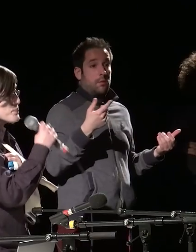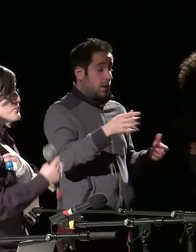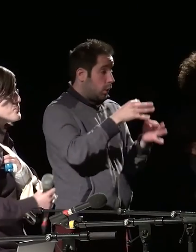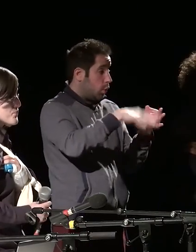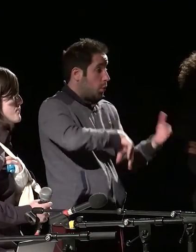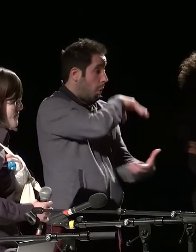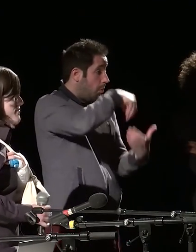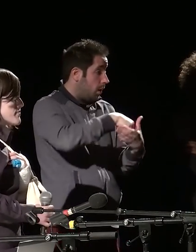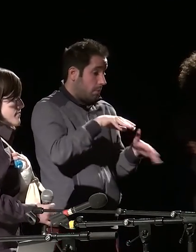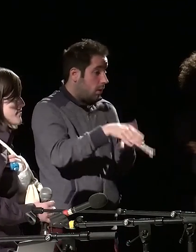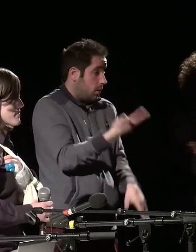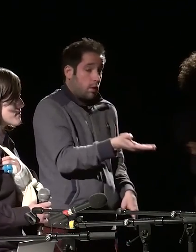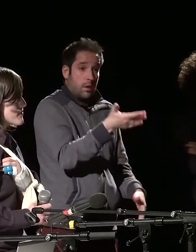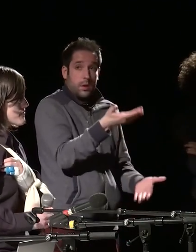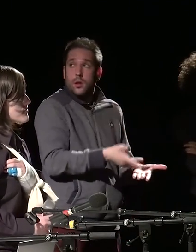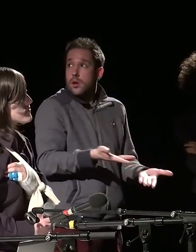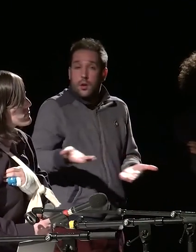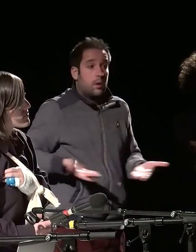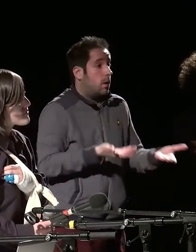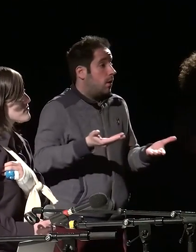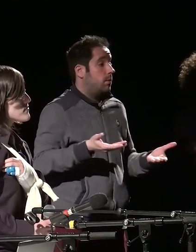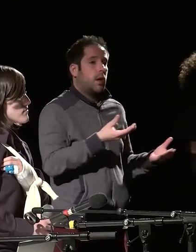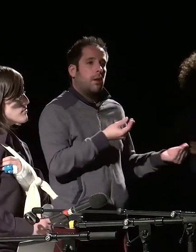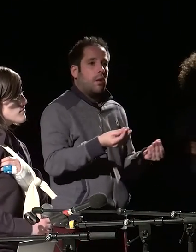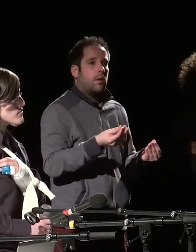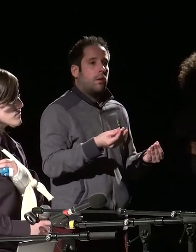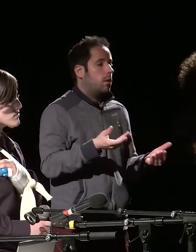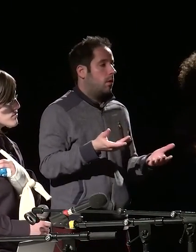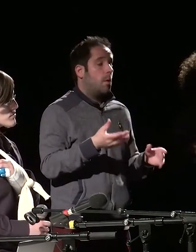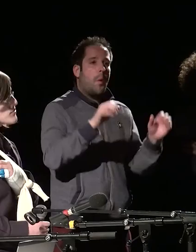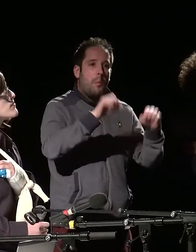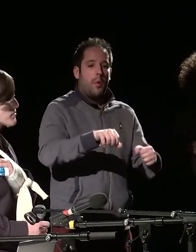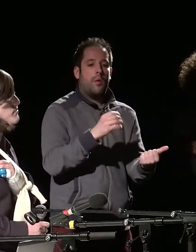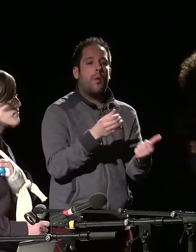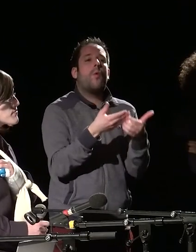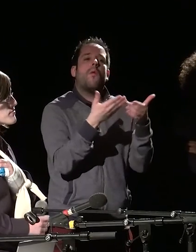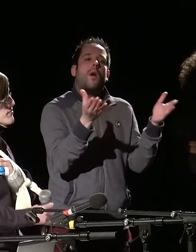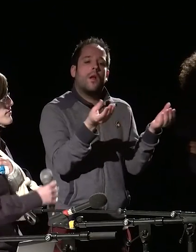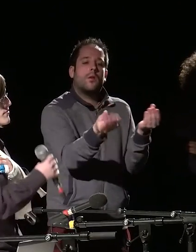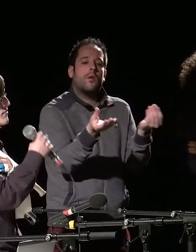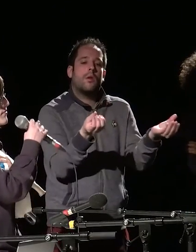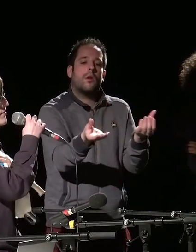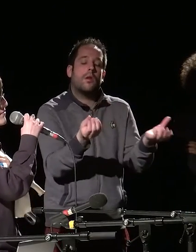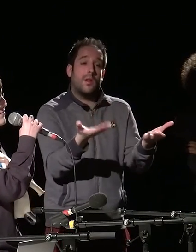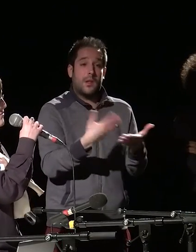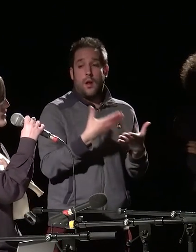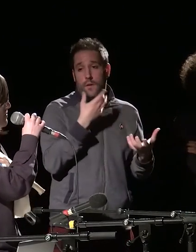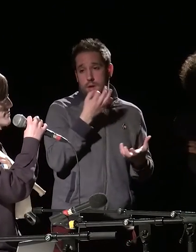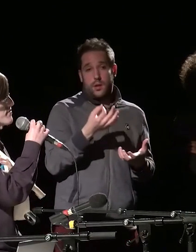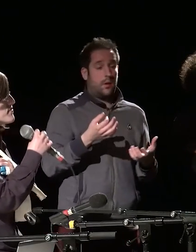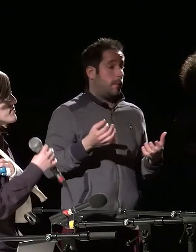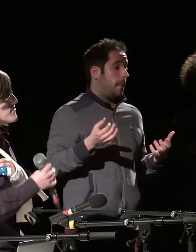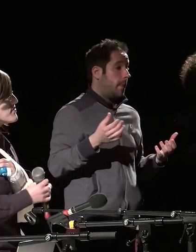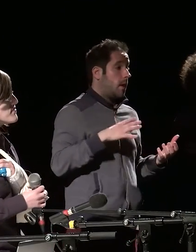des solutions. Ça fait partie en tout cas, ça permet de laisser un certain nombre de possibilités ouvertes, quoi. Enfin voilà. Et c'est juste ce que je voulais dire. C'est-à-dire